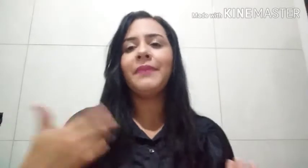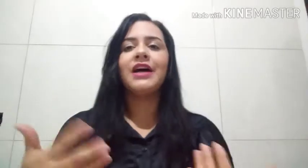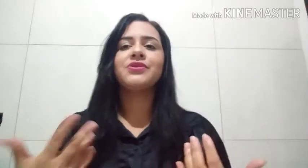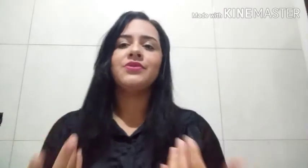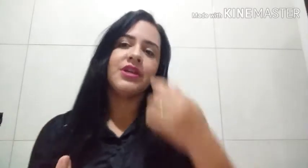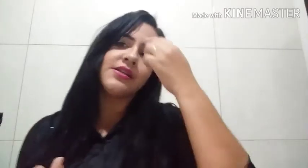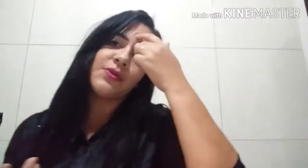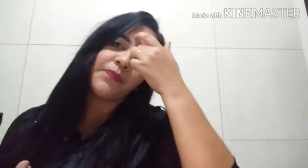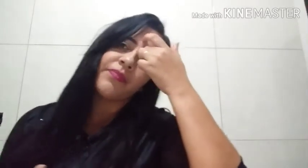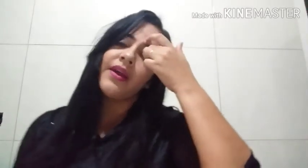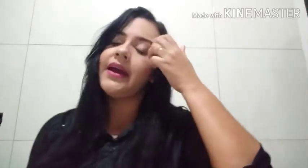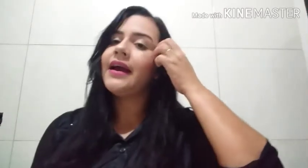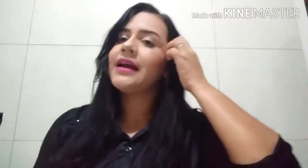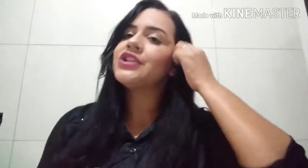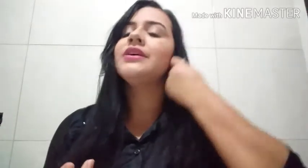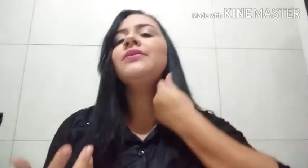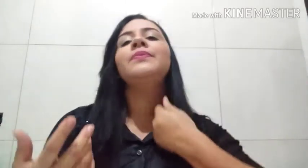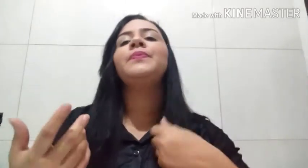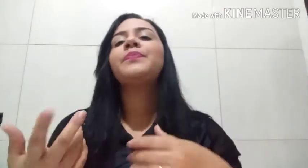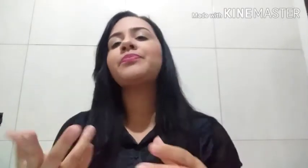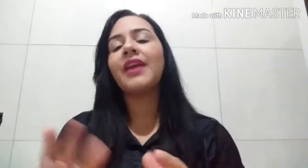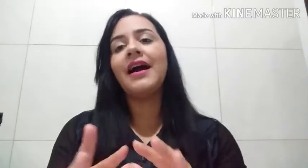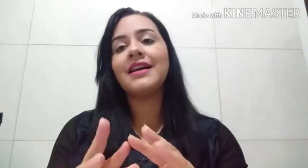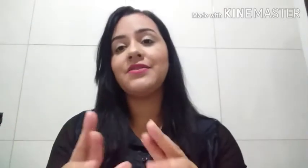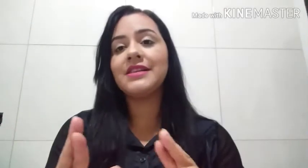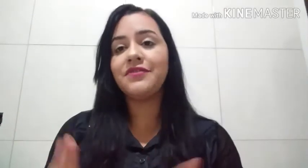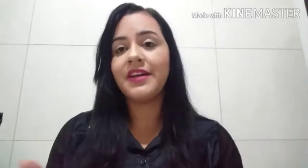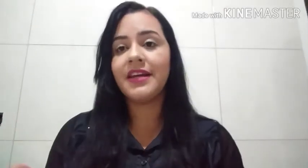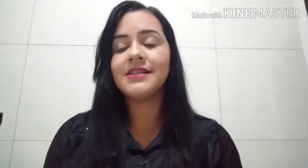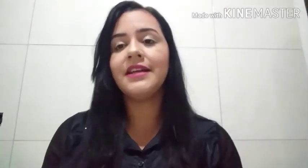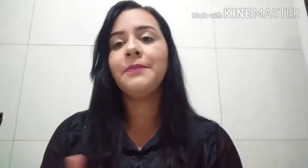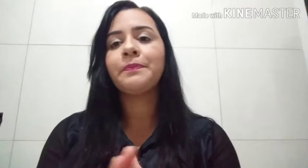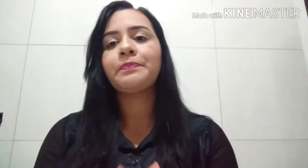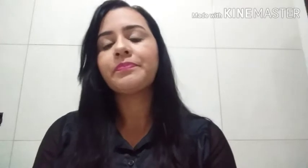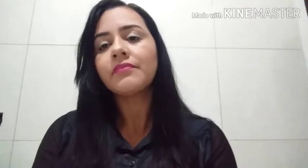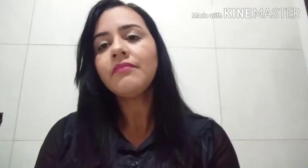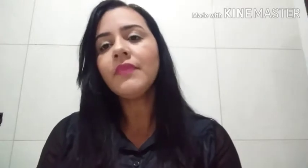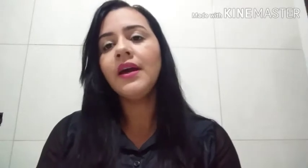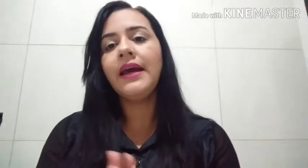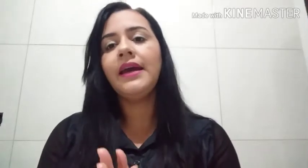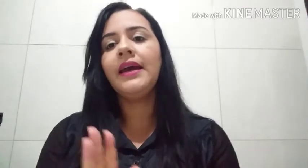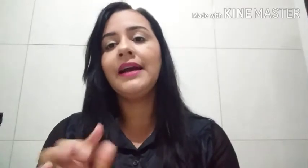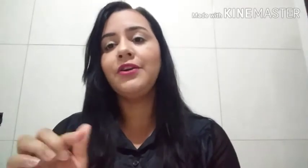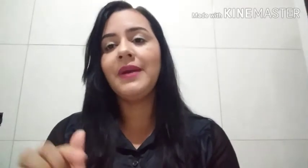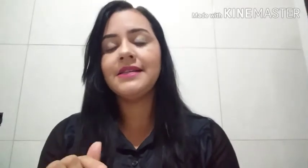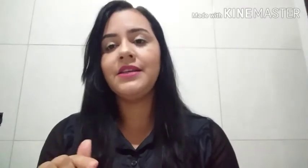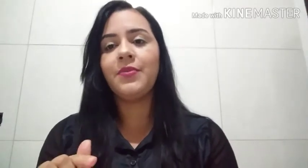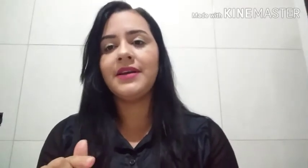prático disso é a questão dessa diferença, né? Aqui no Brasil, por